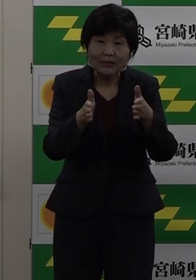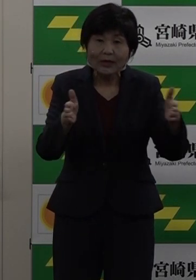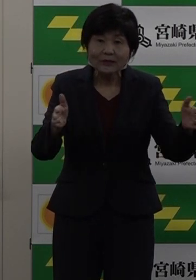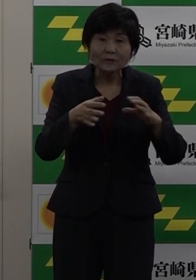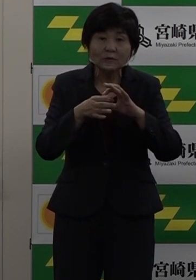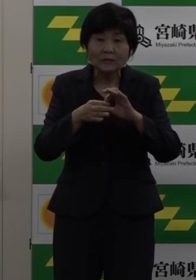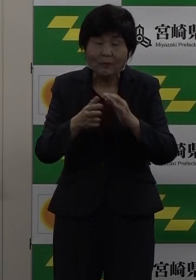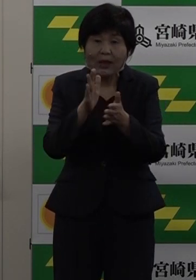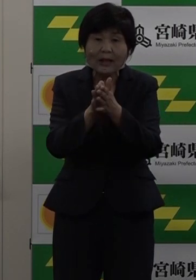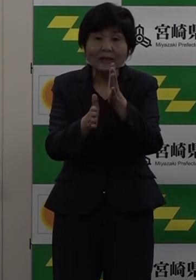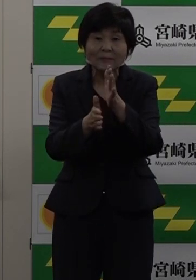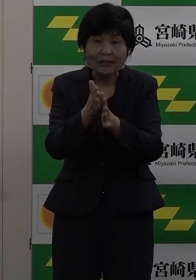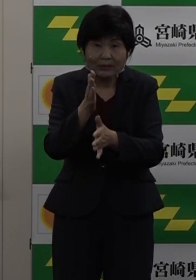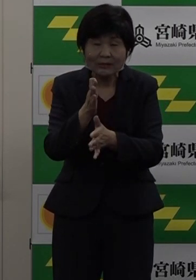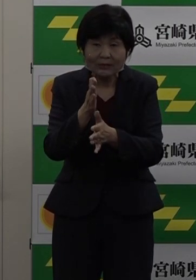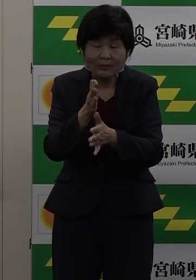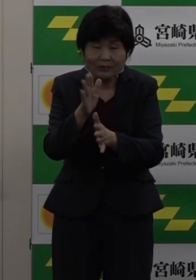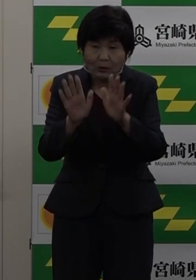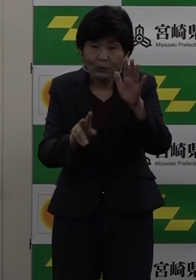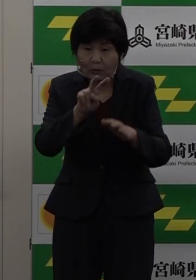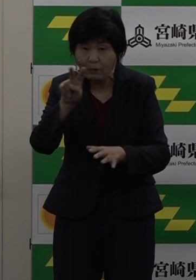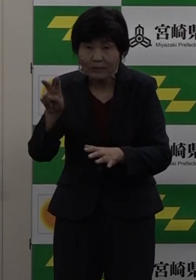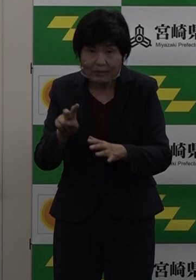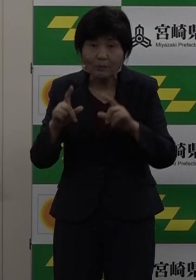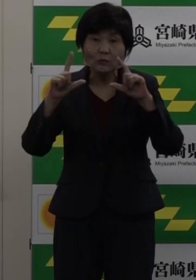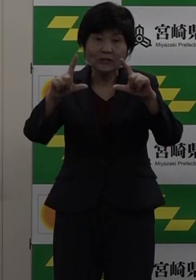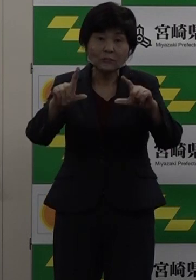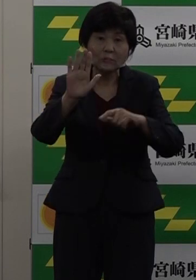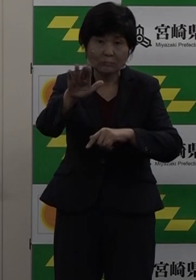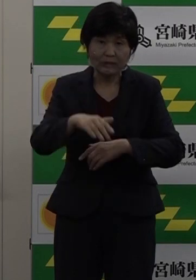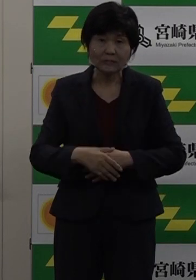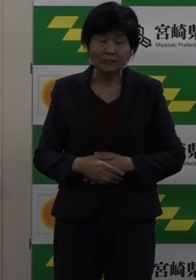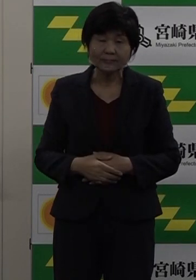をしたいというふうに考えております。はい、